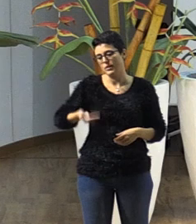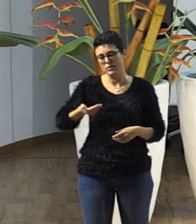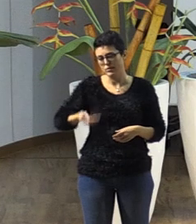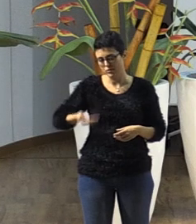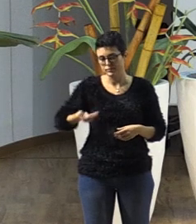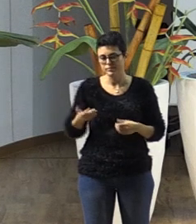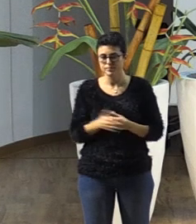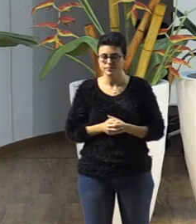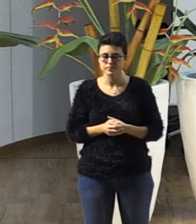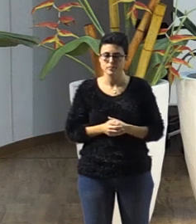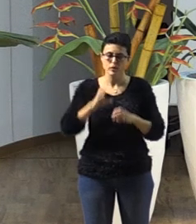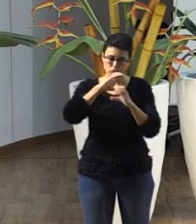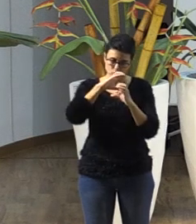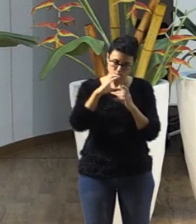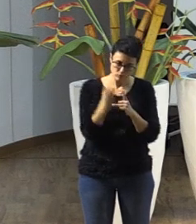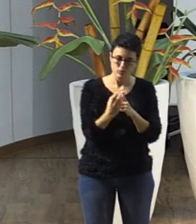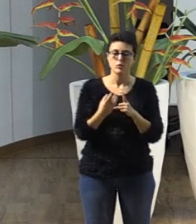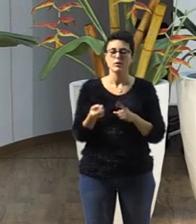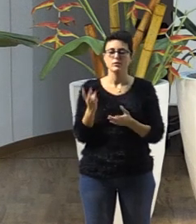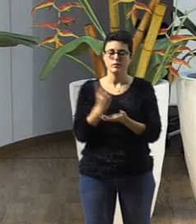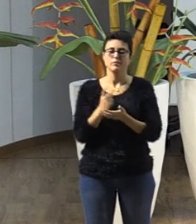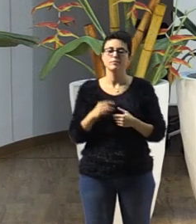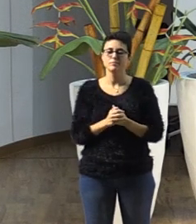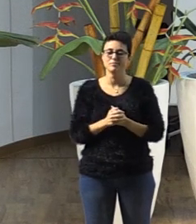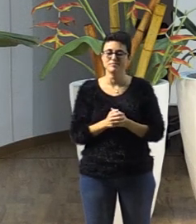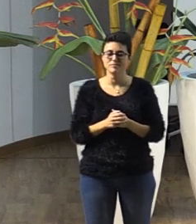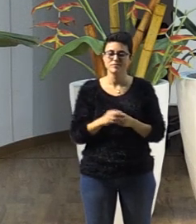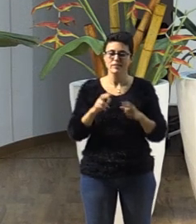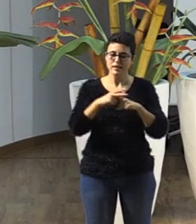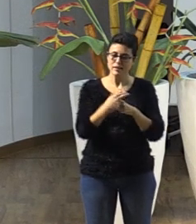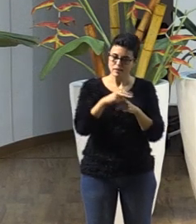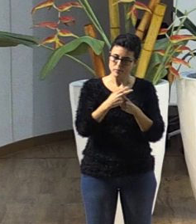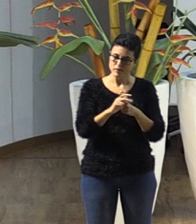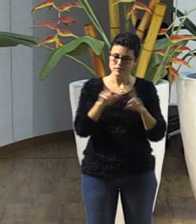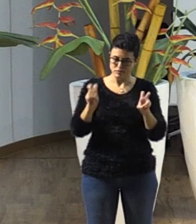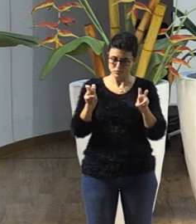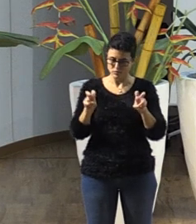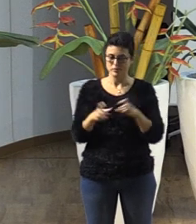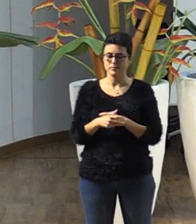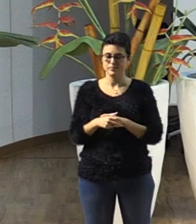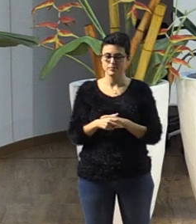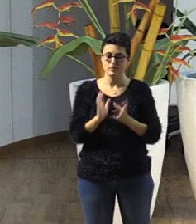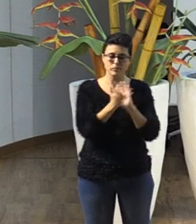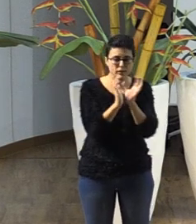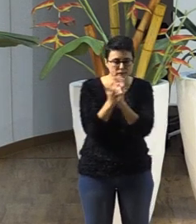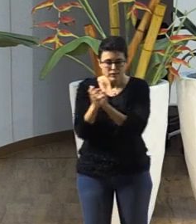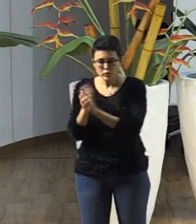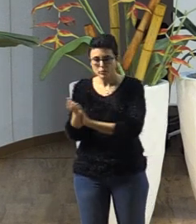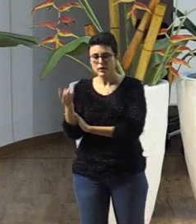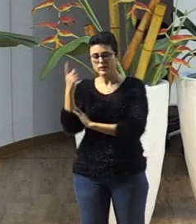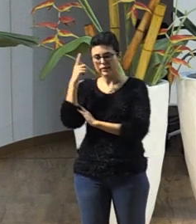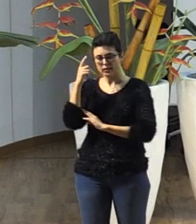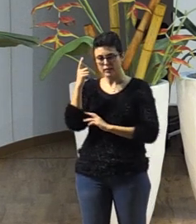claro, la cultura, de nuevo, como vertebrador, como herramienta, como elemento que nos permite transformar desde tomar conciencia de